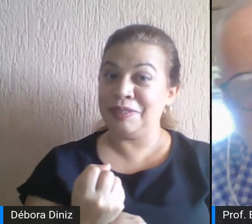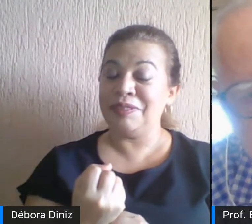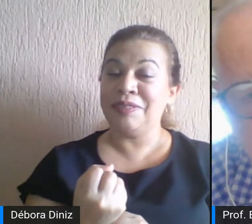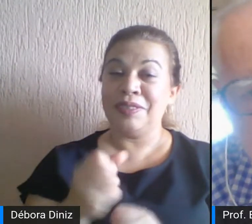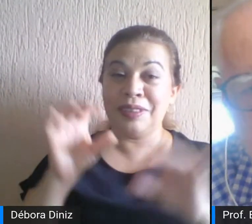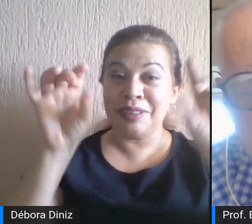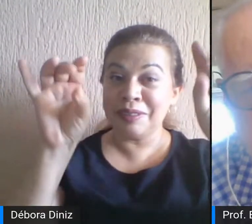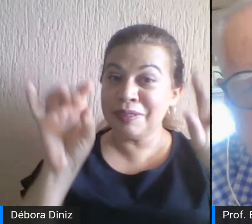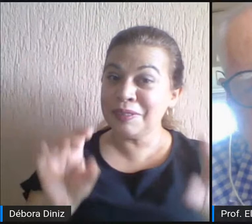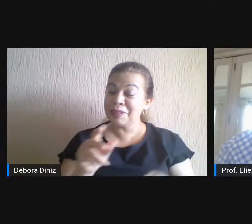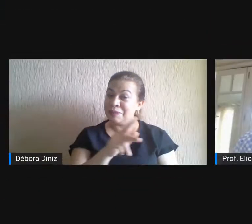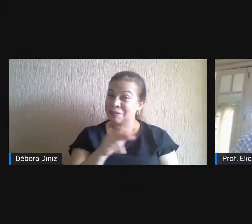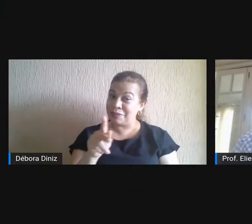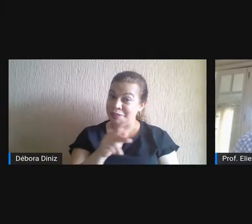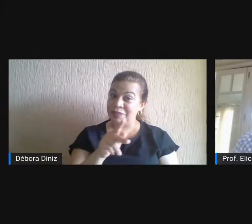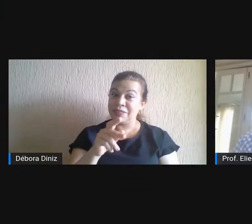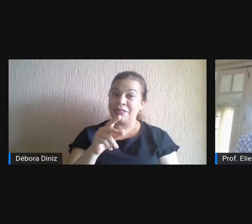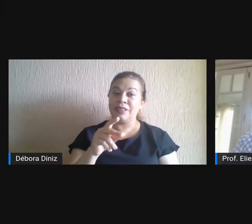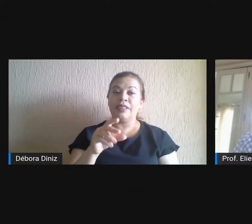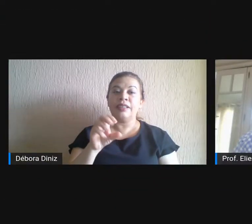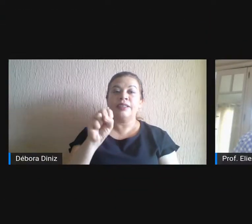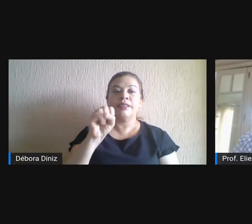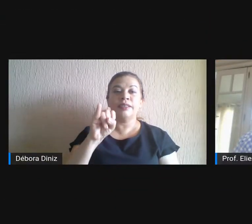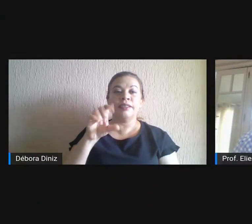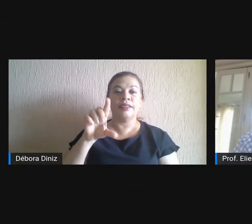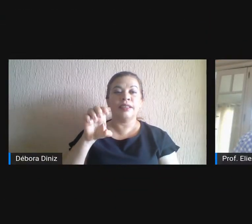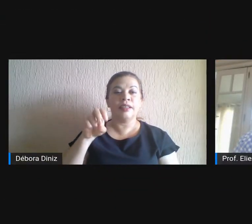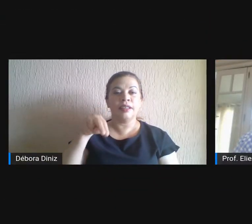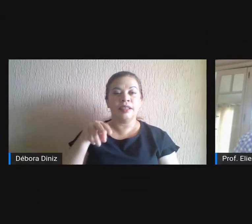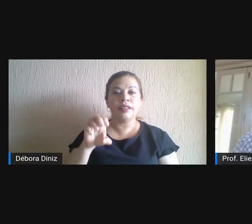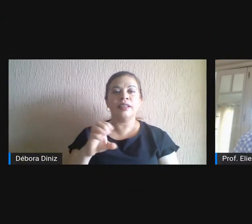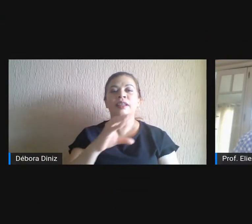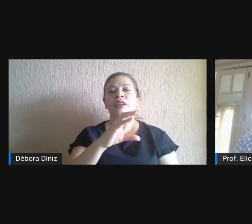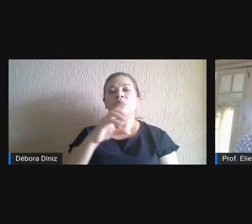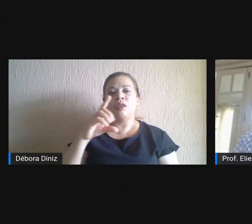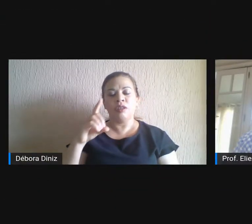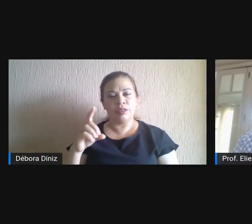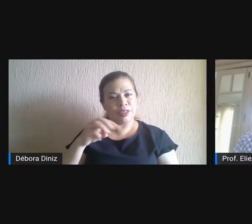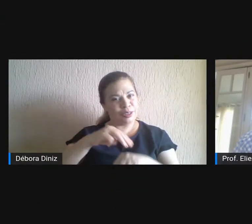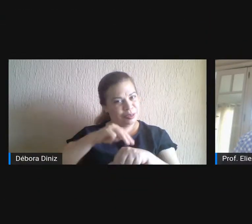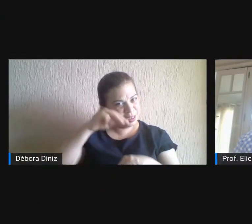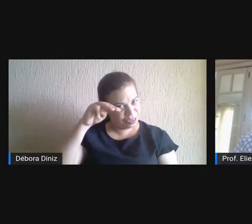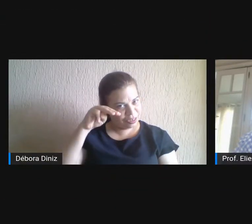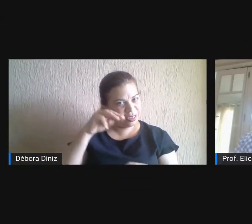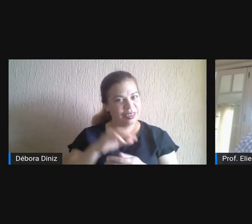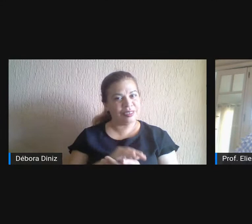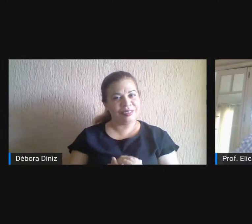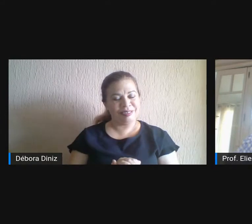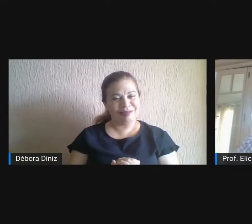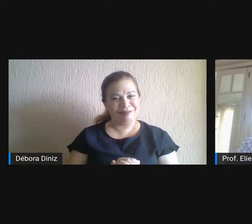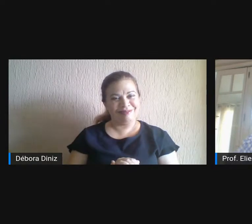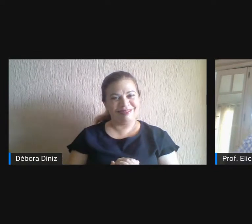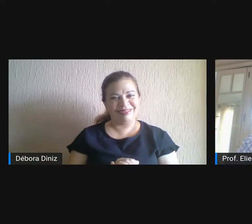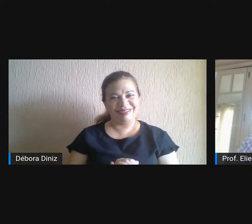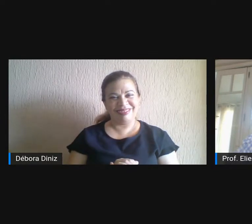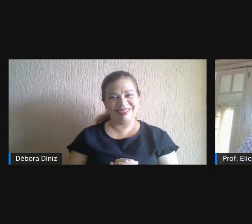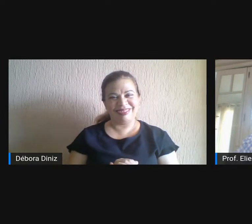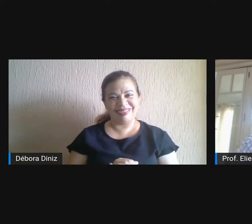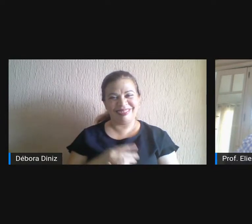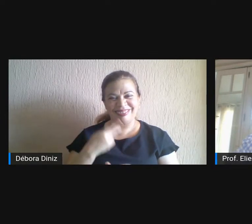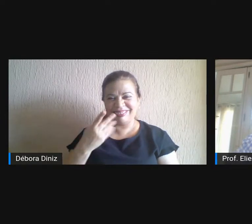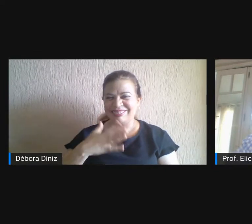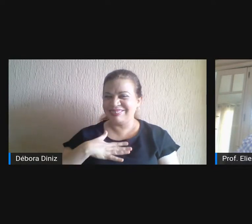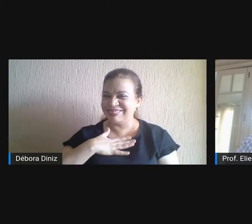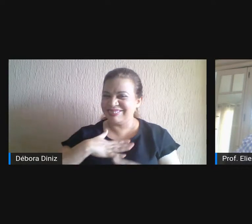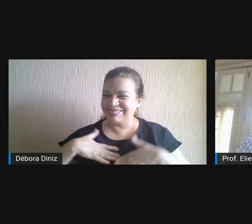que coordena esse mestrado, e dizer que a alegria